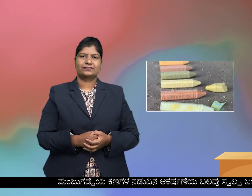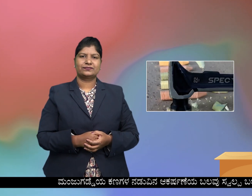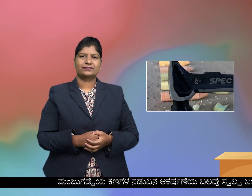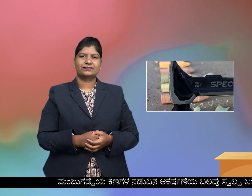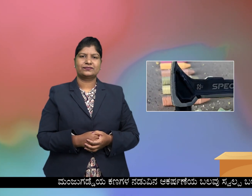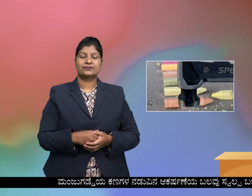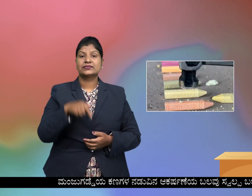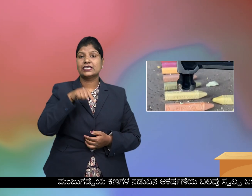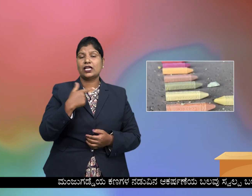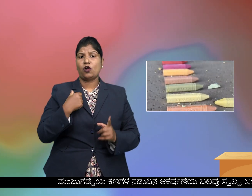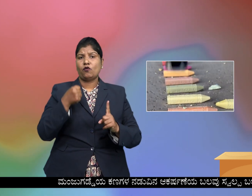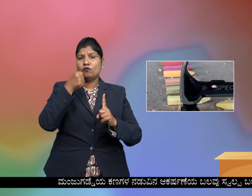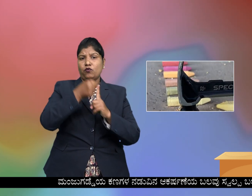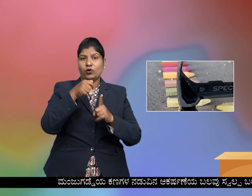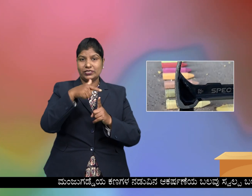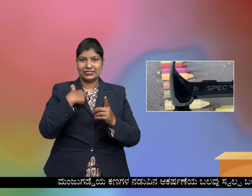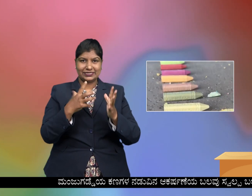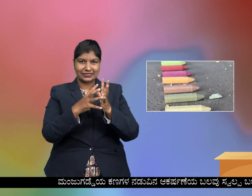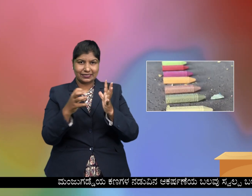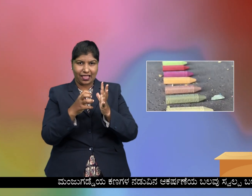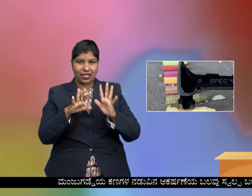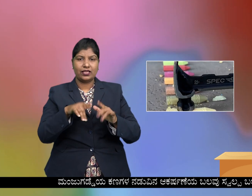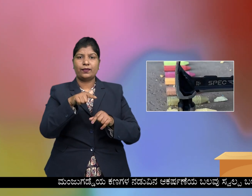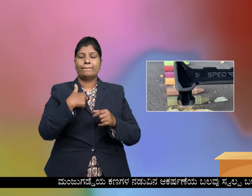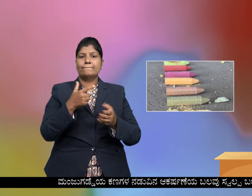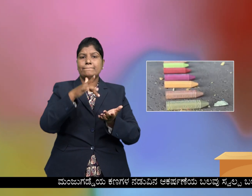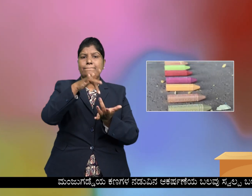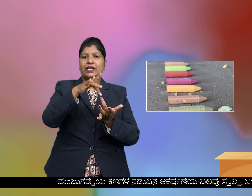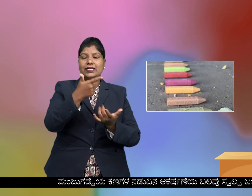ಮಂಜುಗಡ್ಡೆಯ ಕಣಗಳ ನಡುವಿನ ಆಕರ್ಷಣೆಯ ಬಲವು ಸ್ವಲ್ಪ ಬಲವಾಗಿರುತ್ತದೆ.